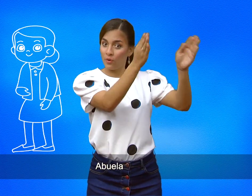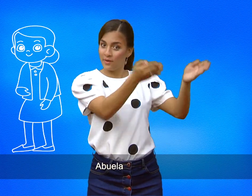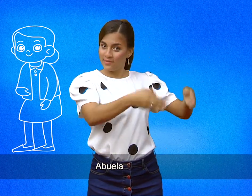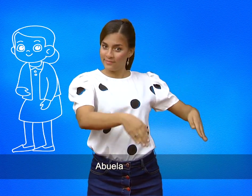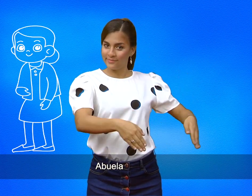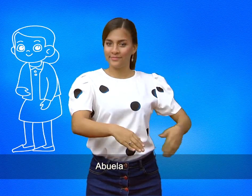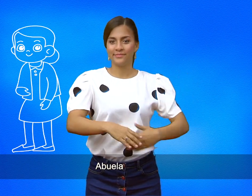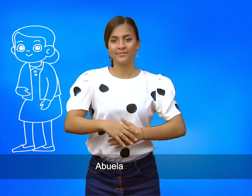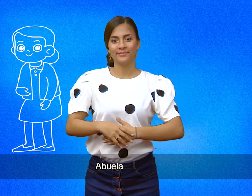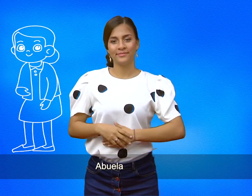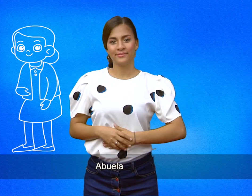Abuela.